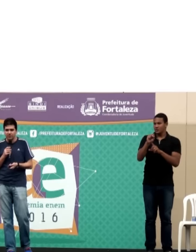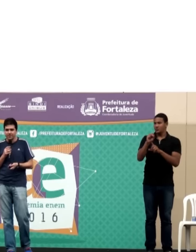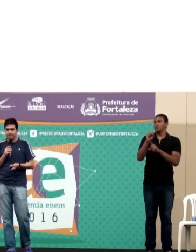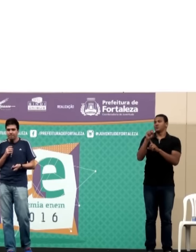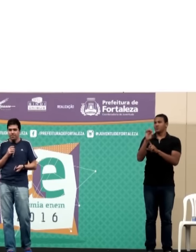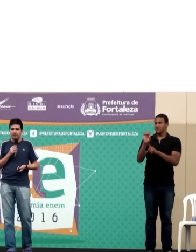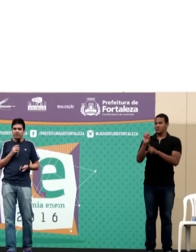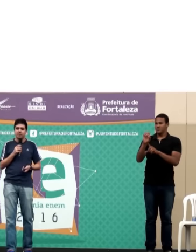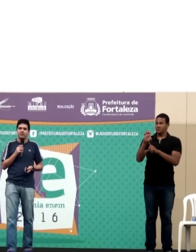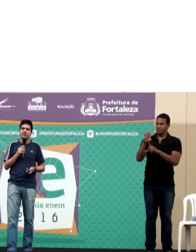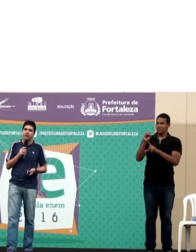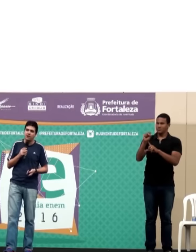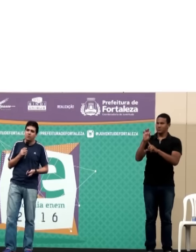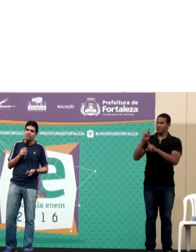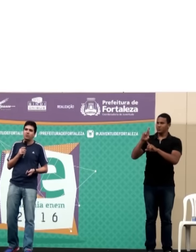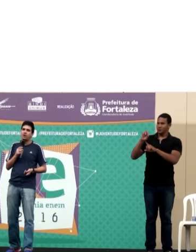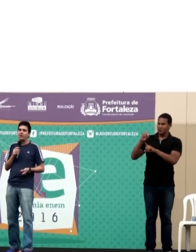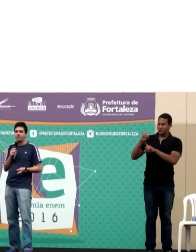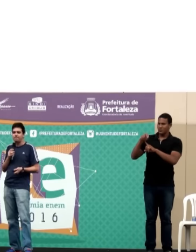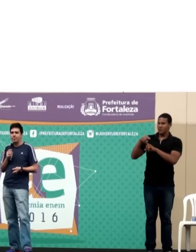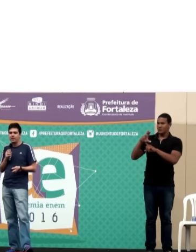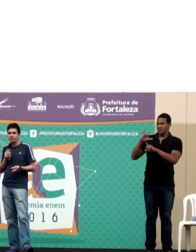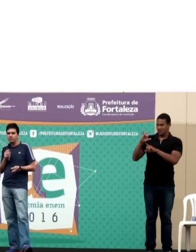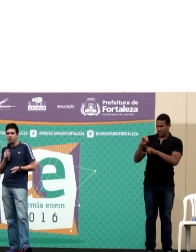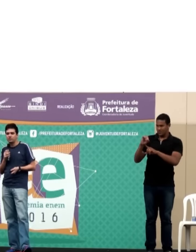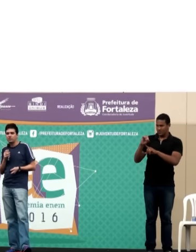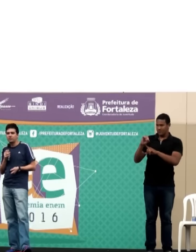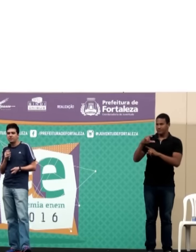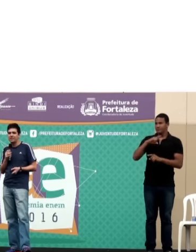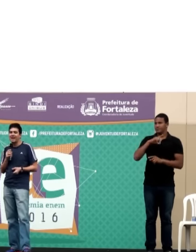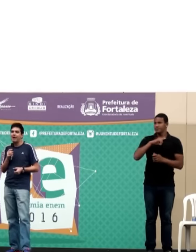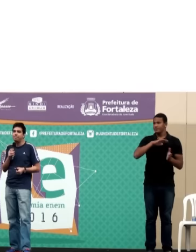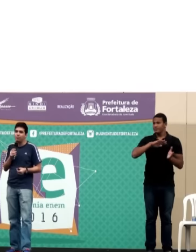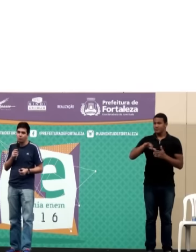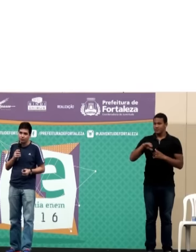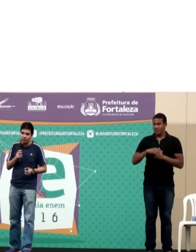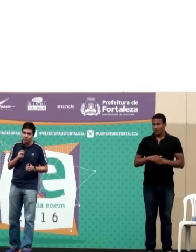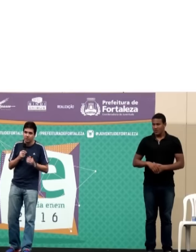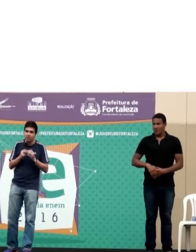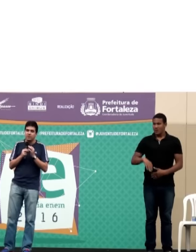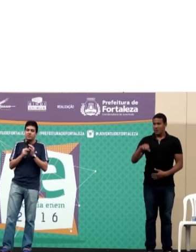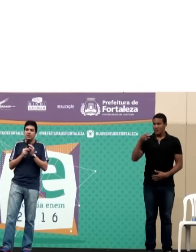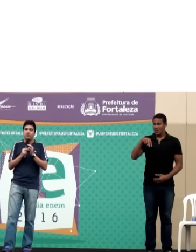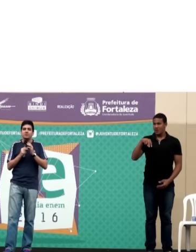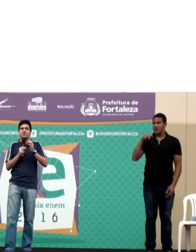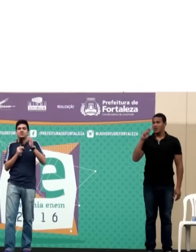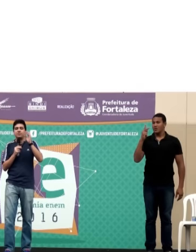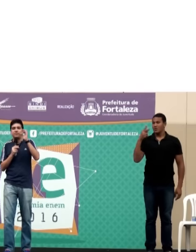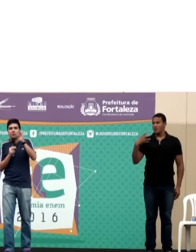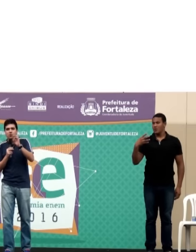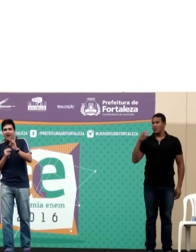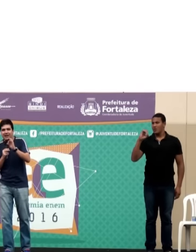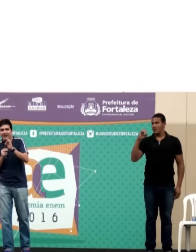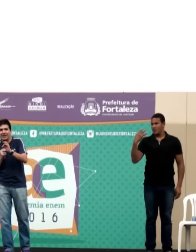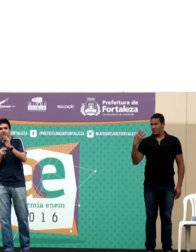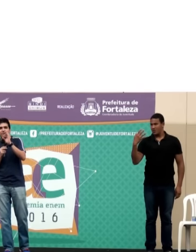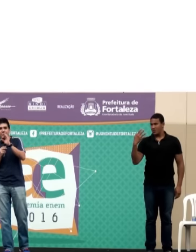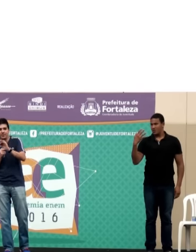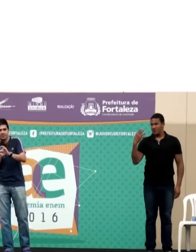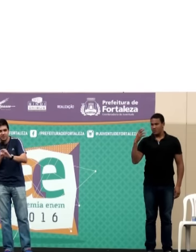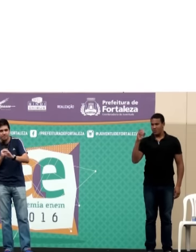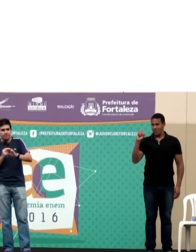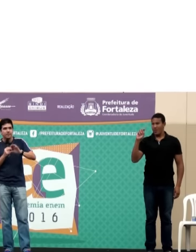terroso. E NH4OH é o hidróxido de amônio. Então, se for a